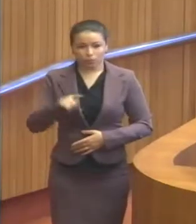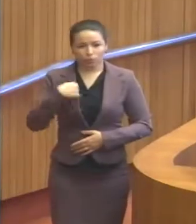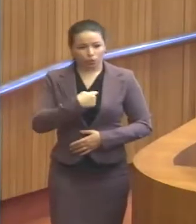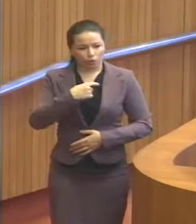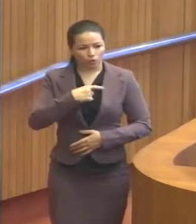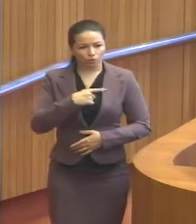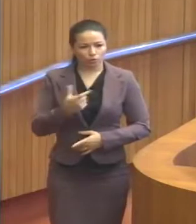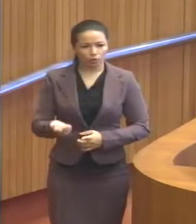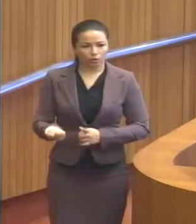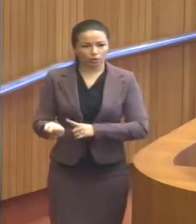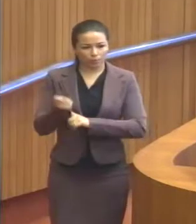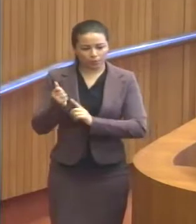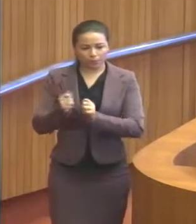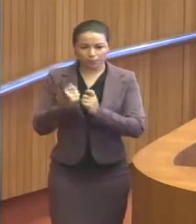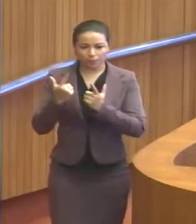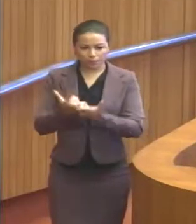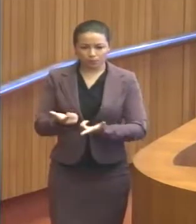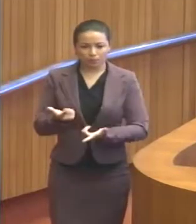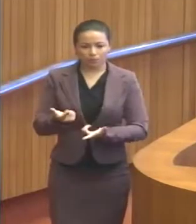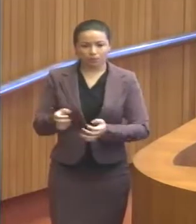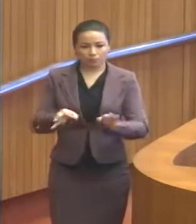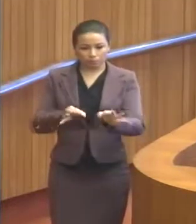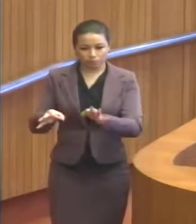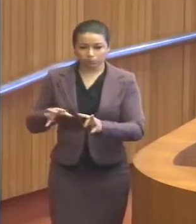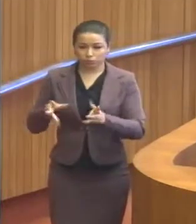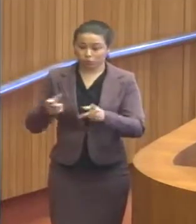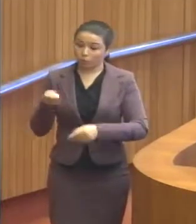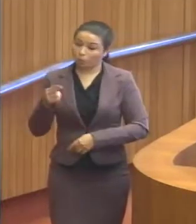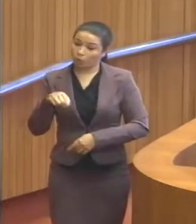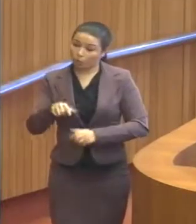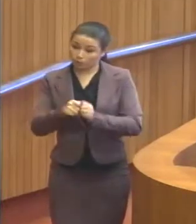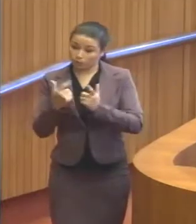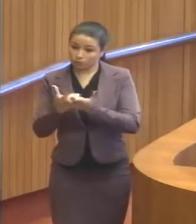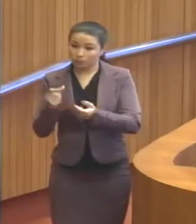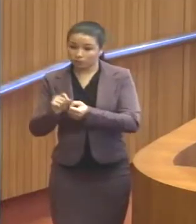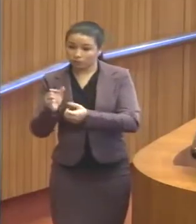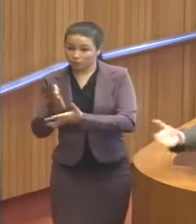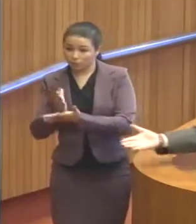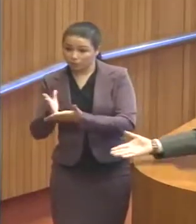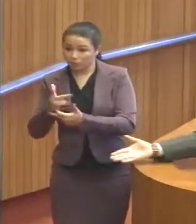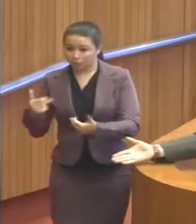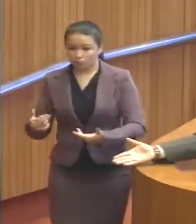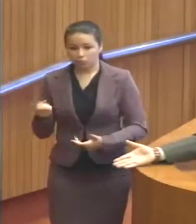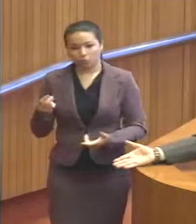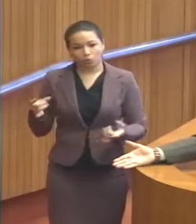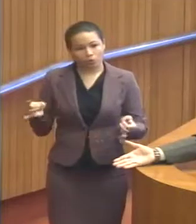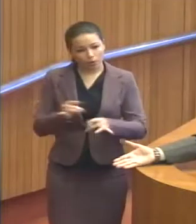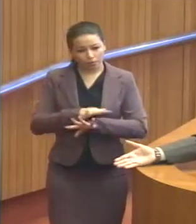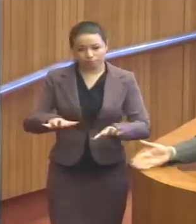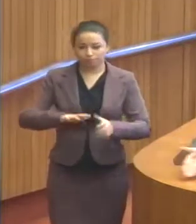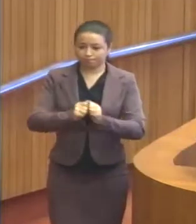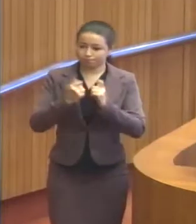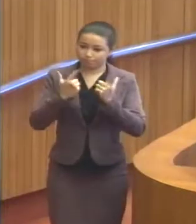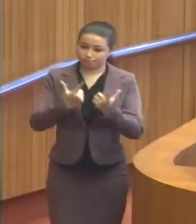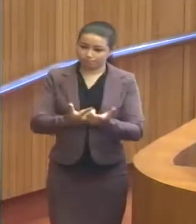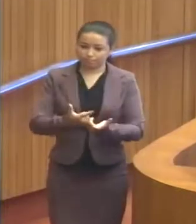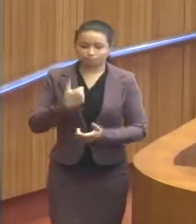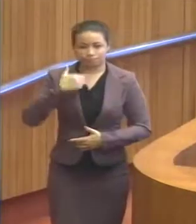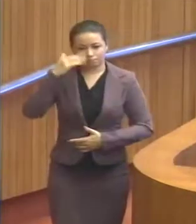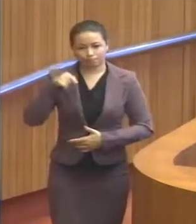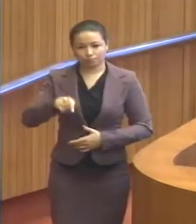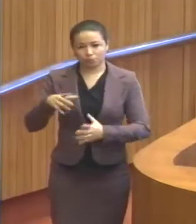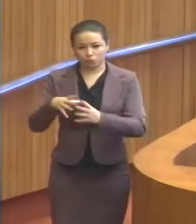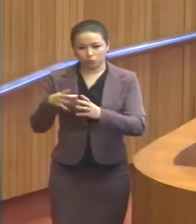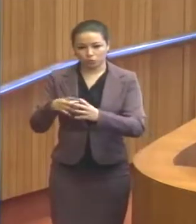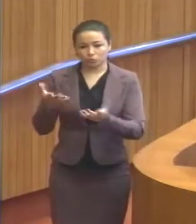temos a assessoria da Assembleia para que possa tomar providência. Ou a Assembleia toma uma posição, ou se acaba com o poder legislativo. Eu sei que alguma